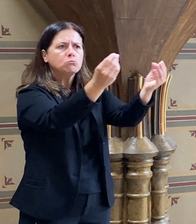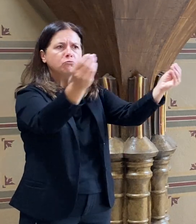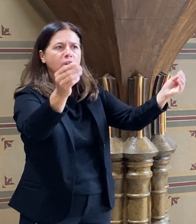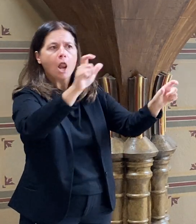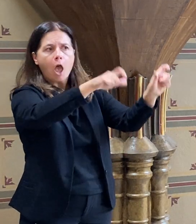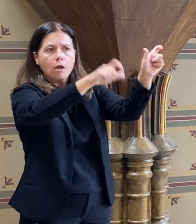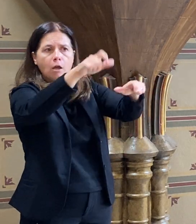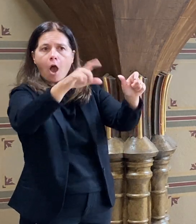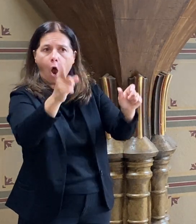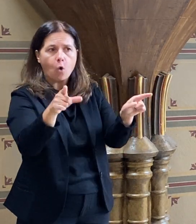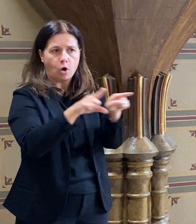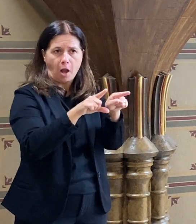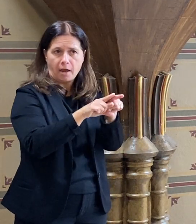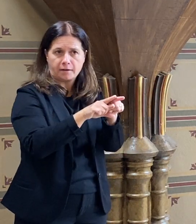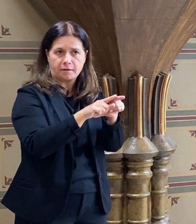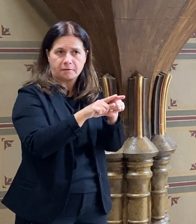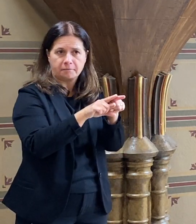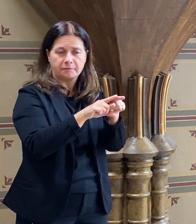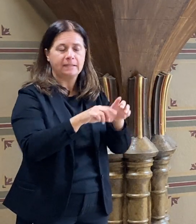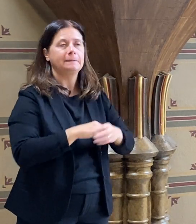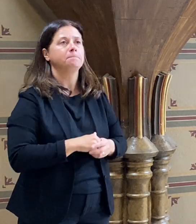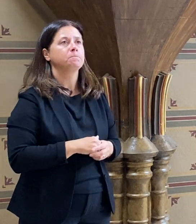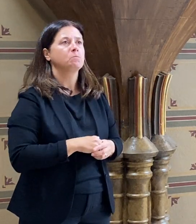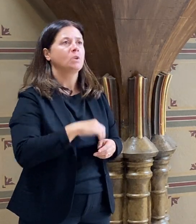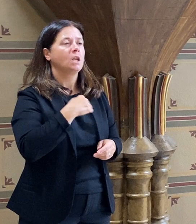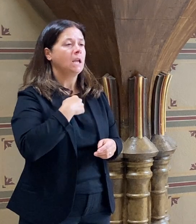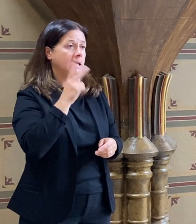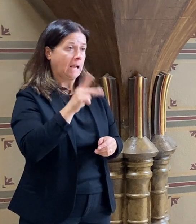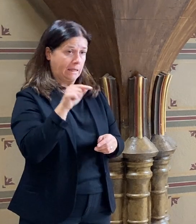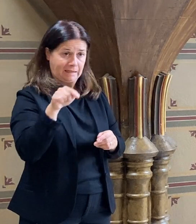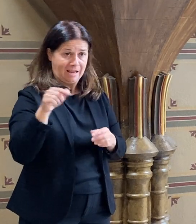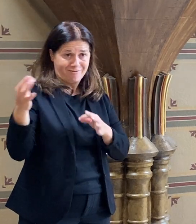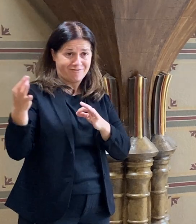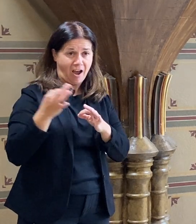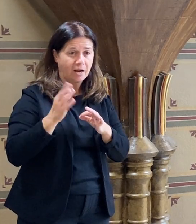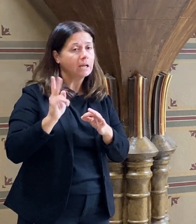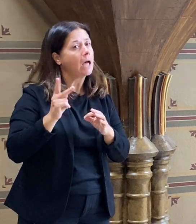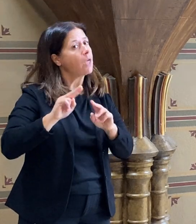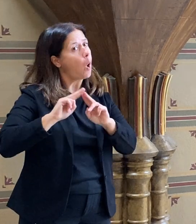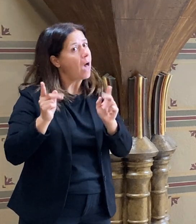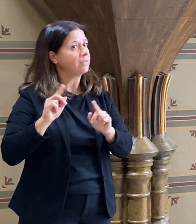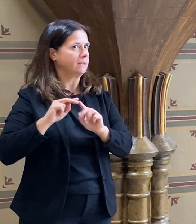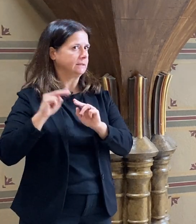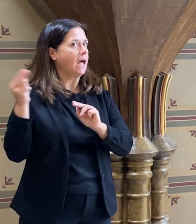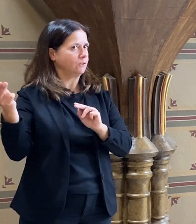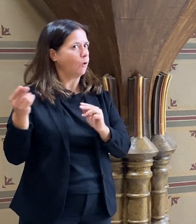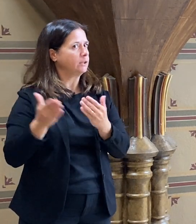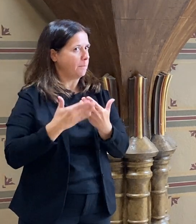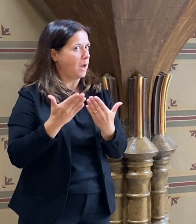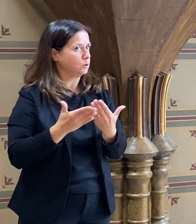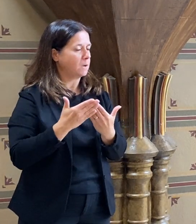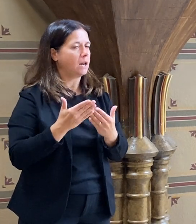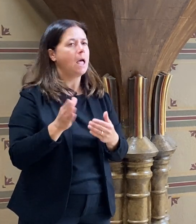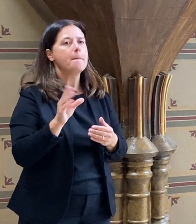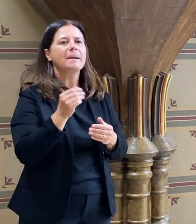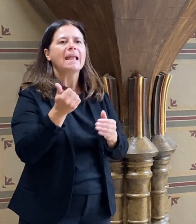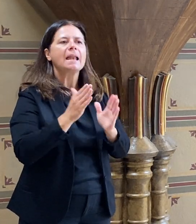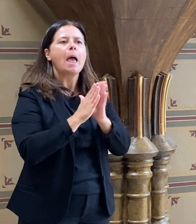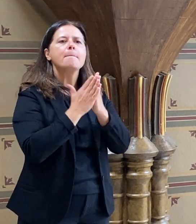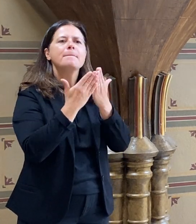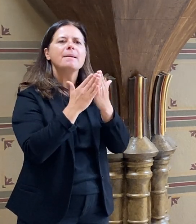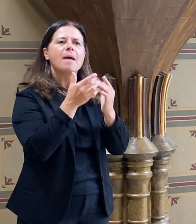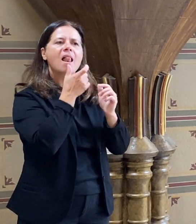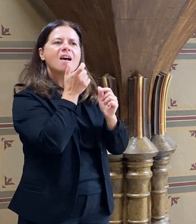anderen eben auch. Ich könnte jetzt auf diese Frage auch anders antworten. Mit einem